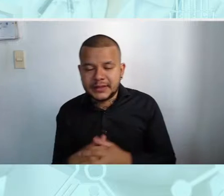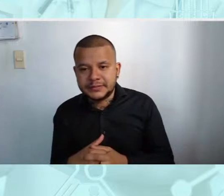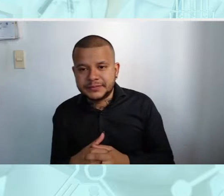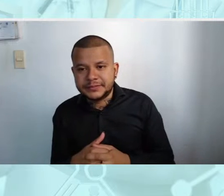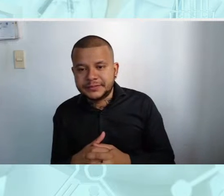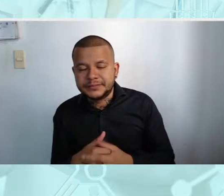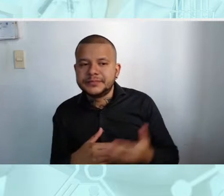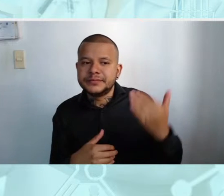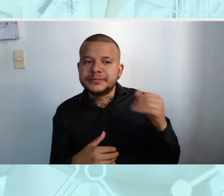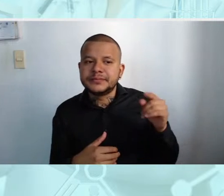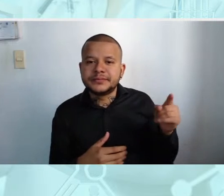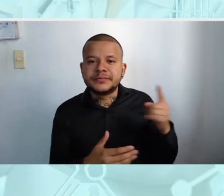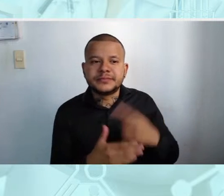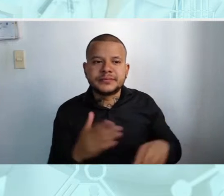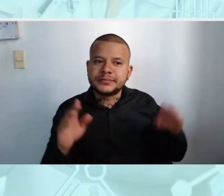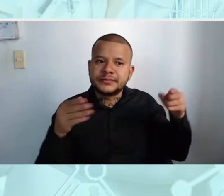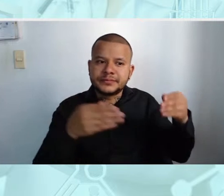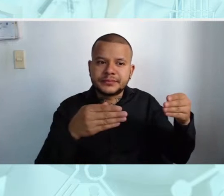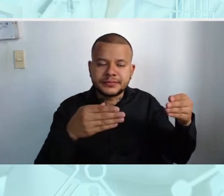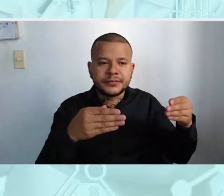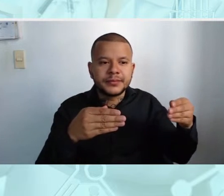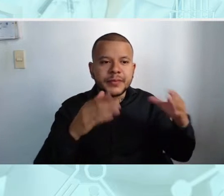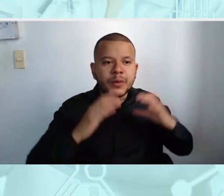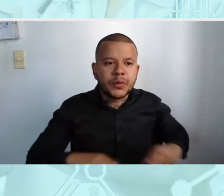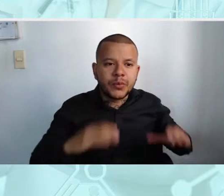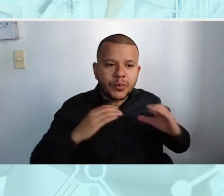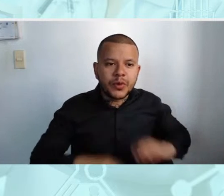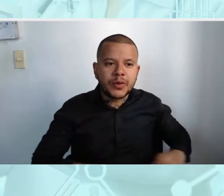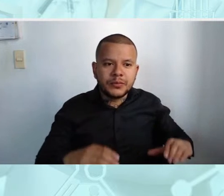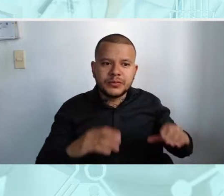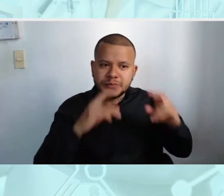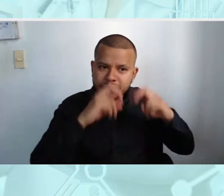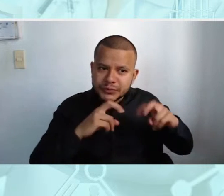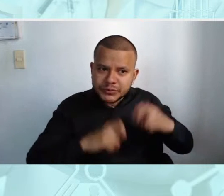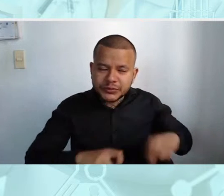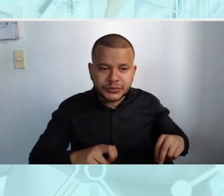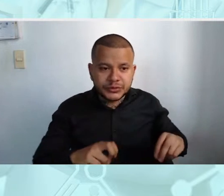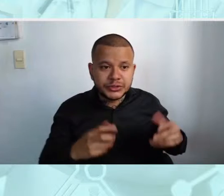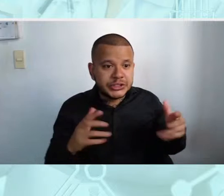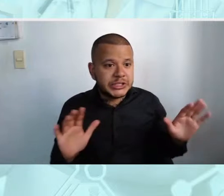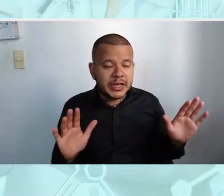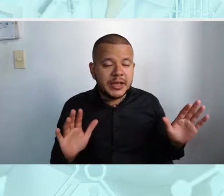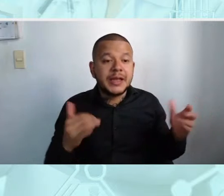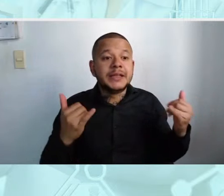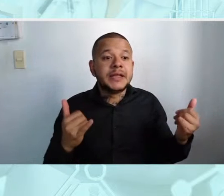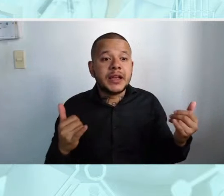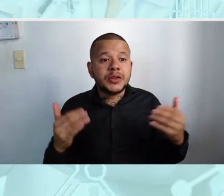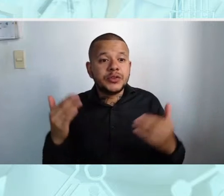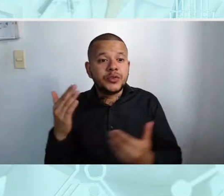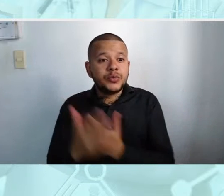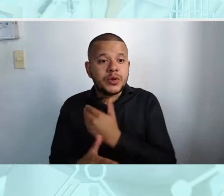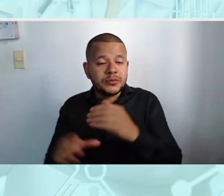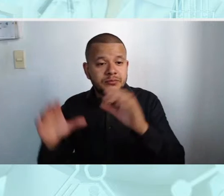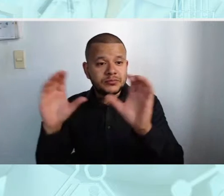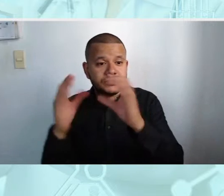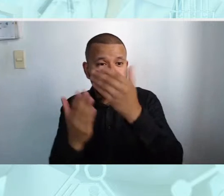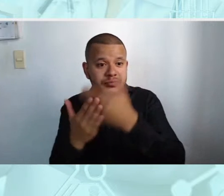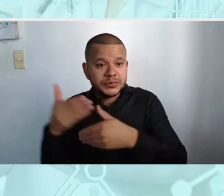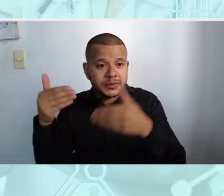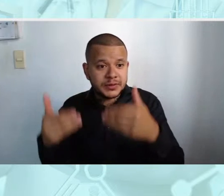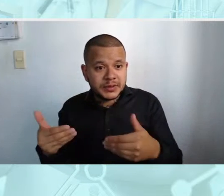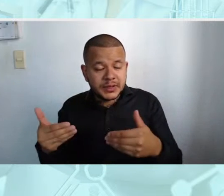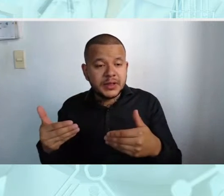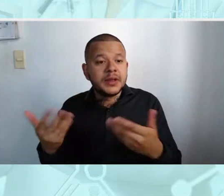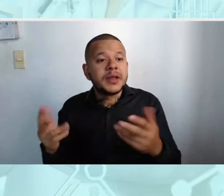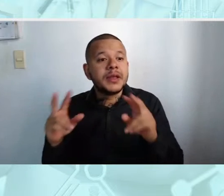venía manejando solo un enfoque biológico. Hoy en día, bajo este proceso nuevo de certificación de discapacidad, contemplamos el